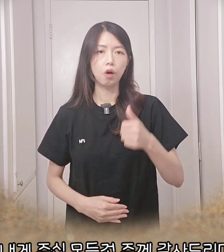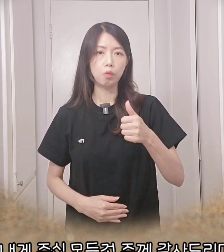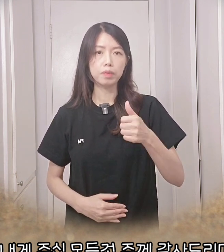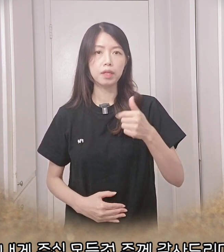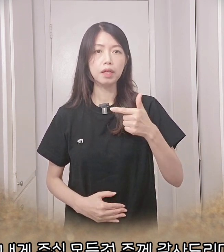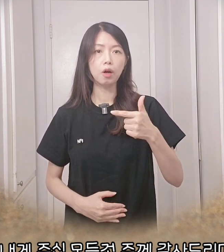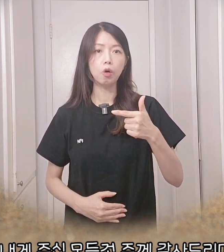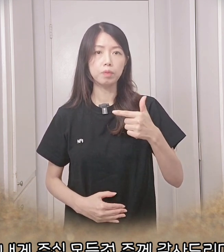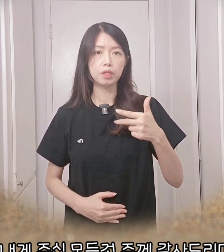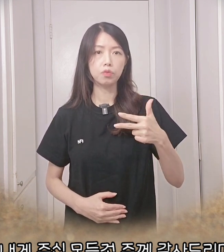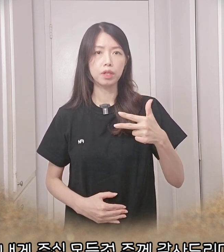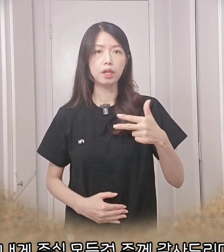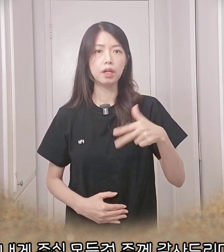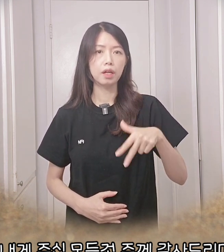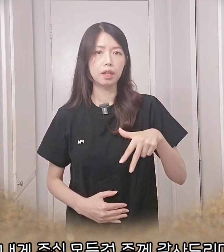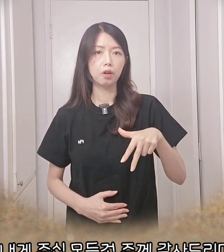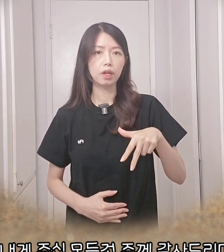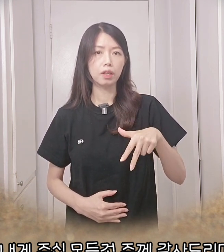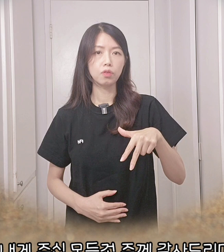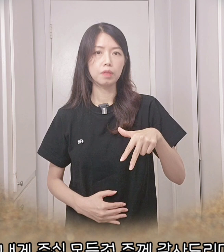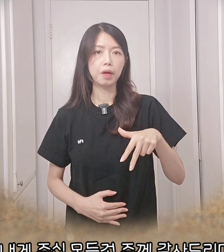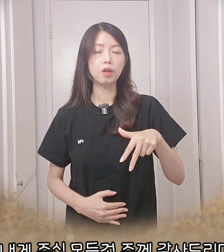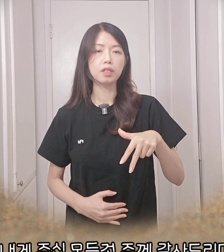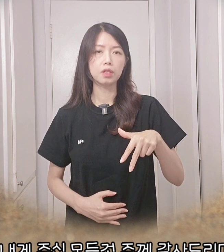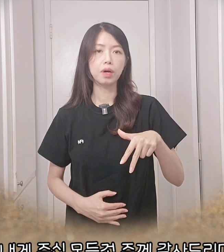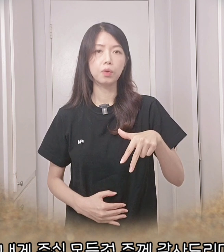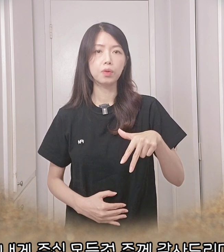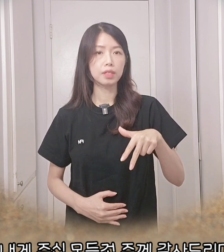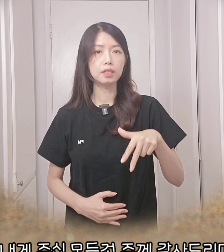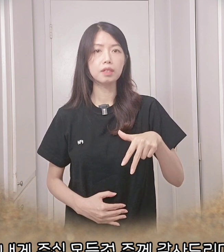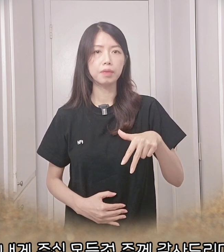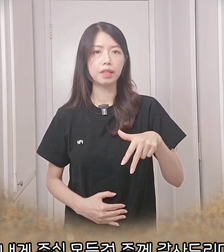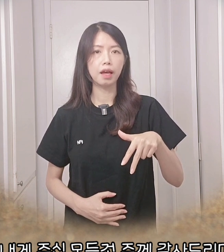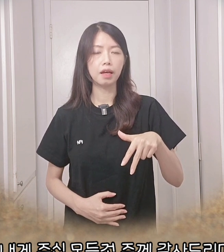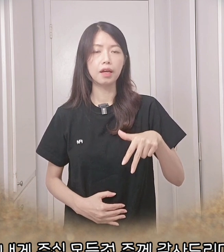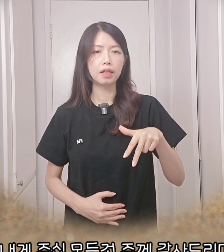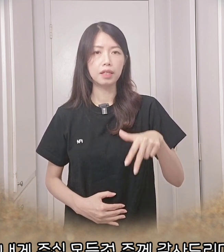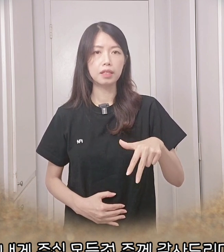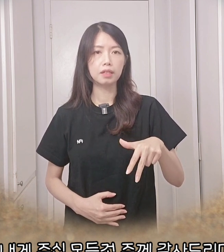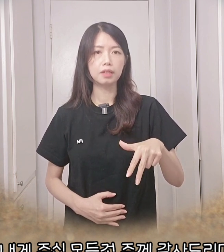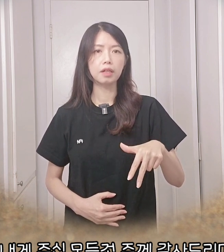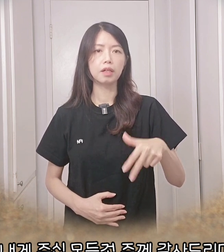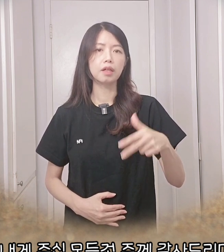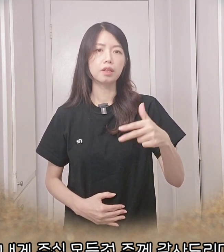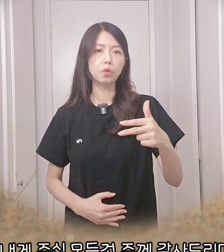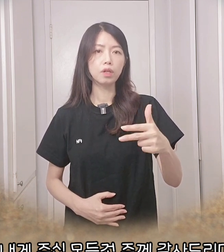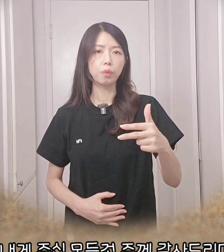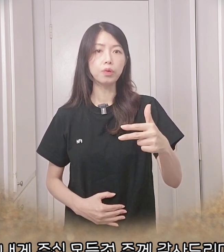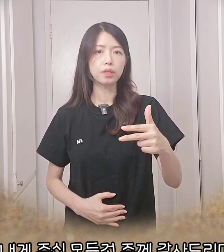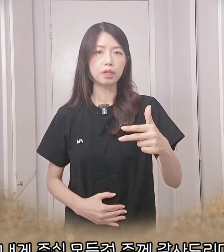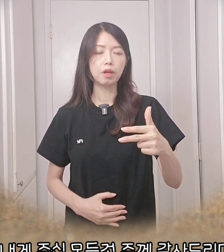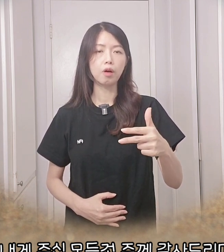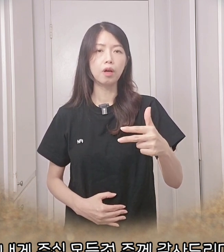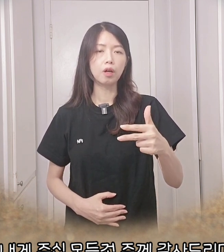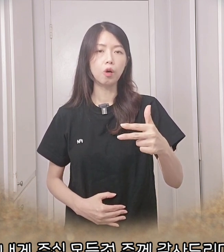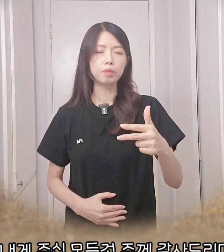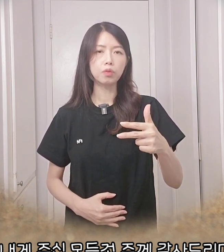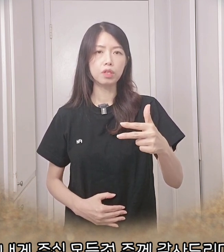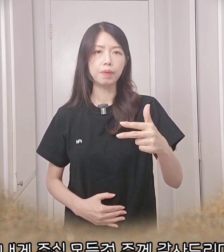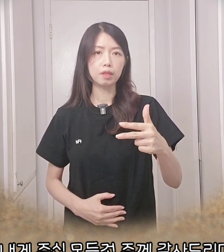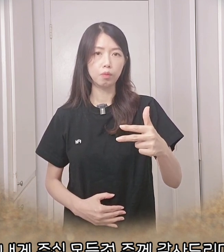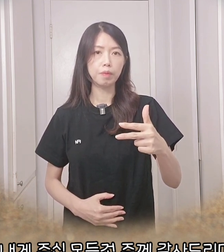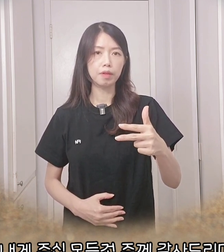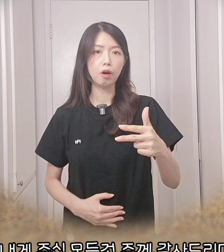지읒은 엄지, 검지, 중지를 이렇게 두시면 지화로 지읒입니다. 이 지읒을 손을 옆으로 하셔서